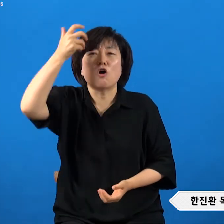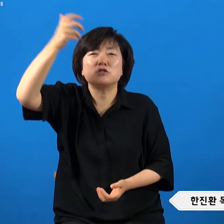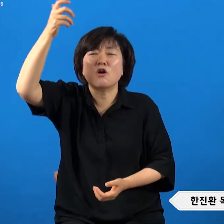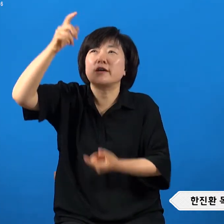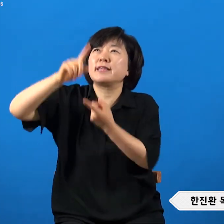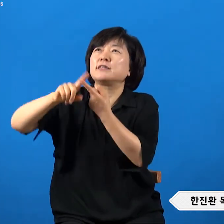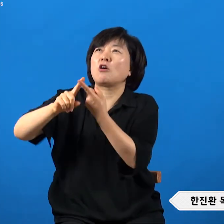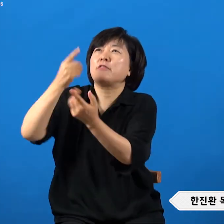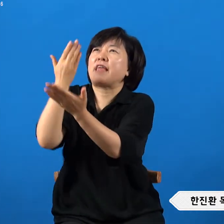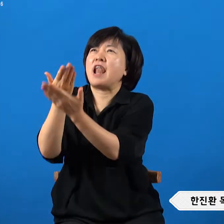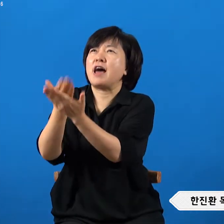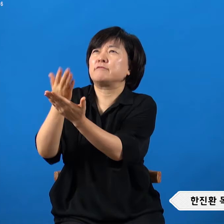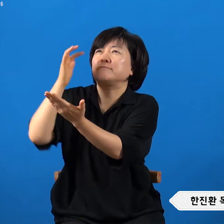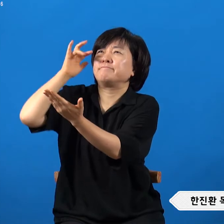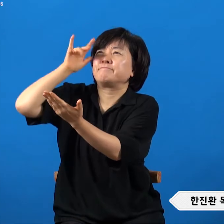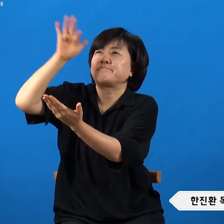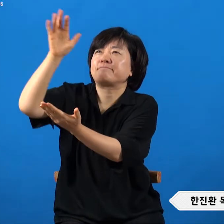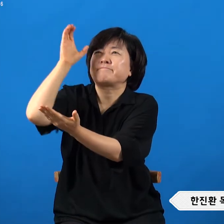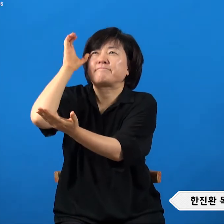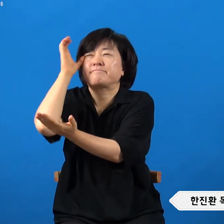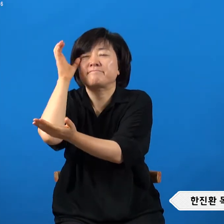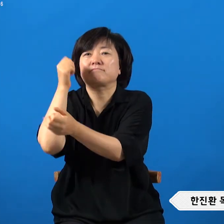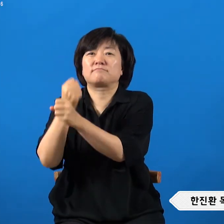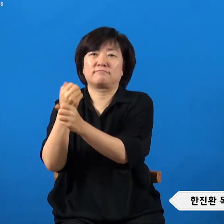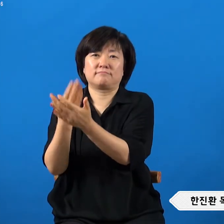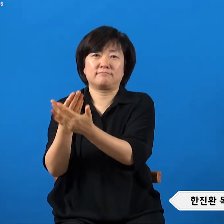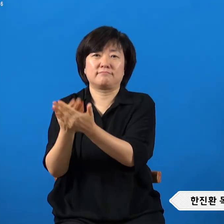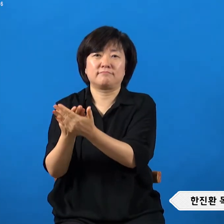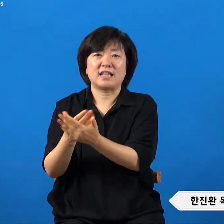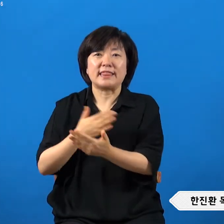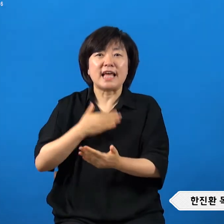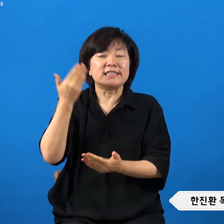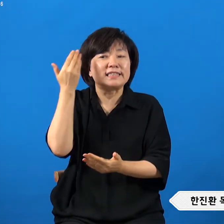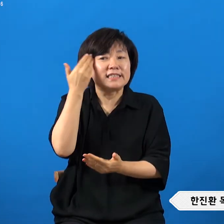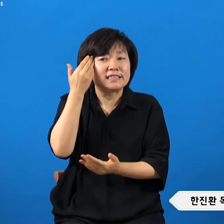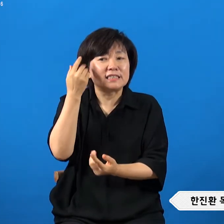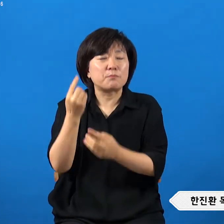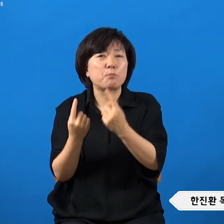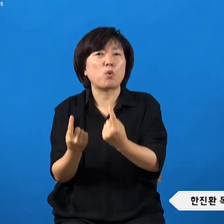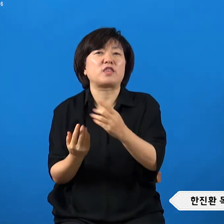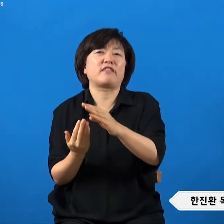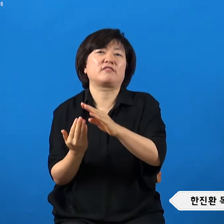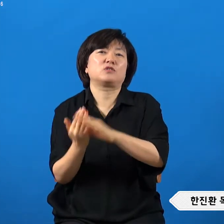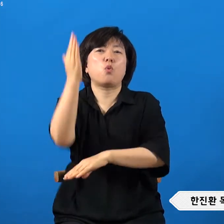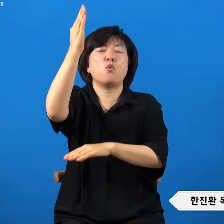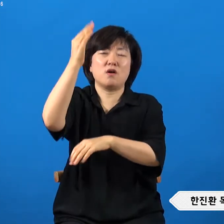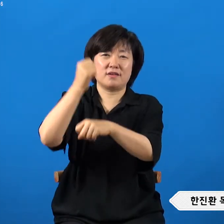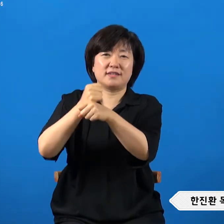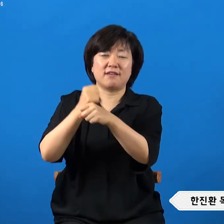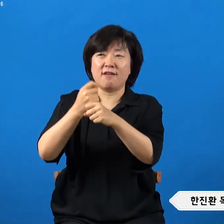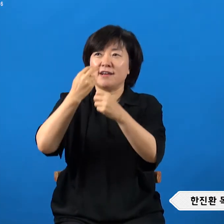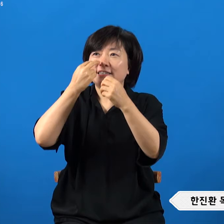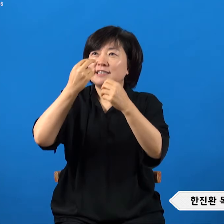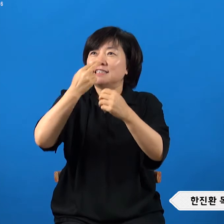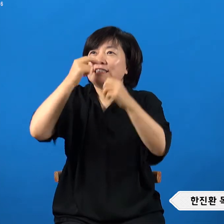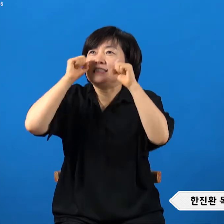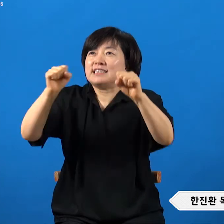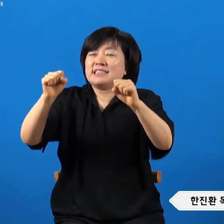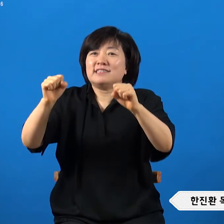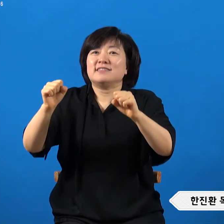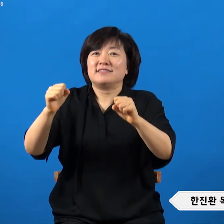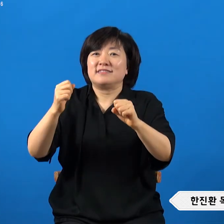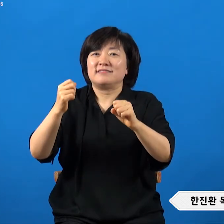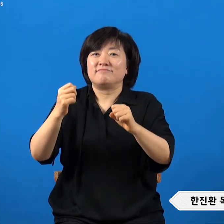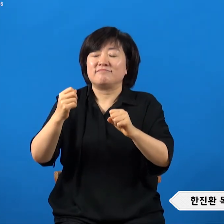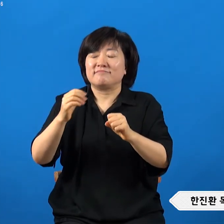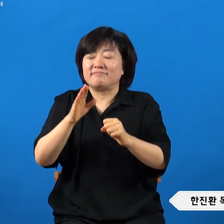성령님을 사모해야 되겠습니다. 우리 지식을 초월해서 생생하게 깨닫는 그런 어떤 경지가